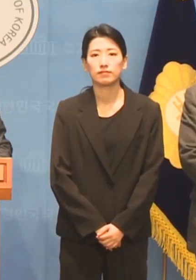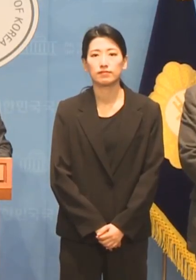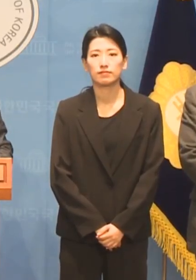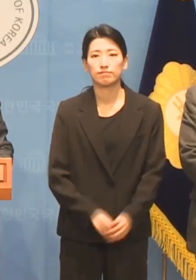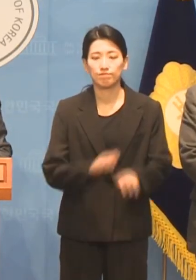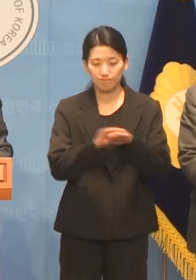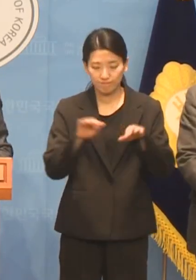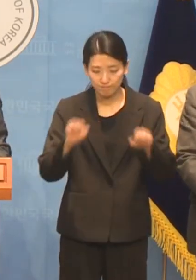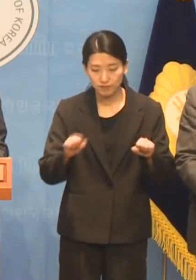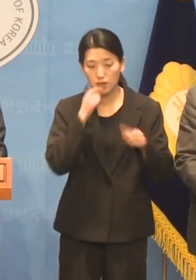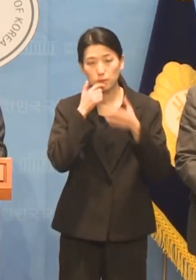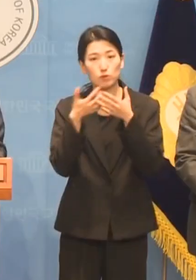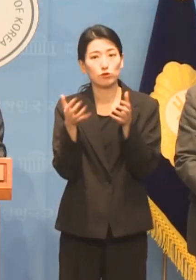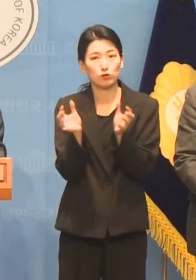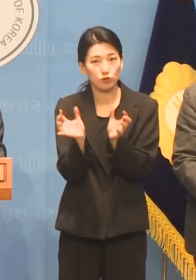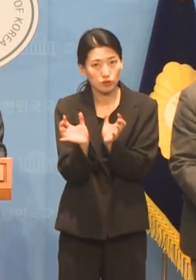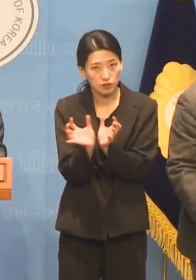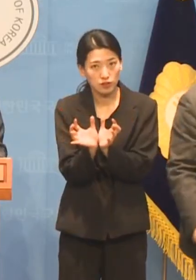네, 더불어민주당